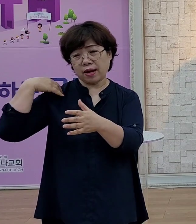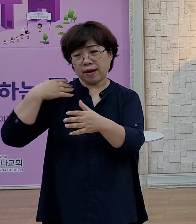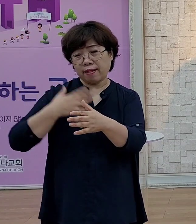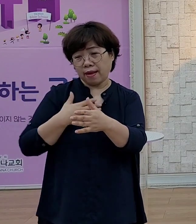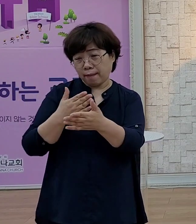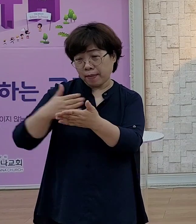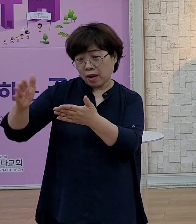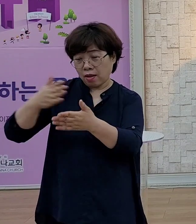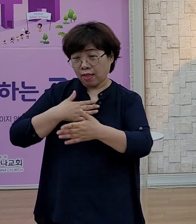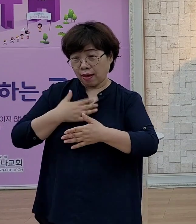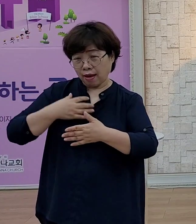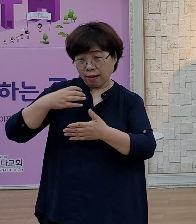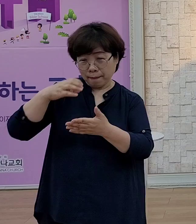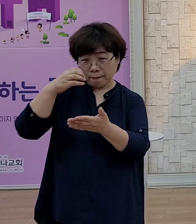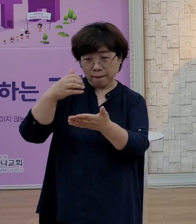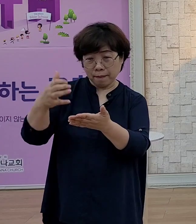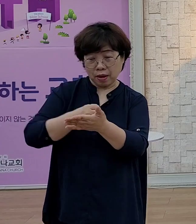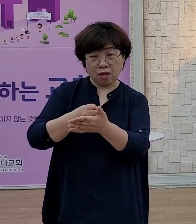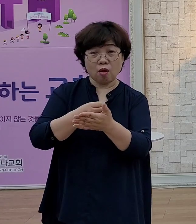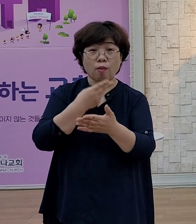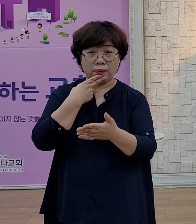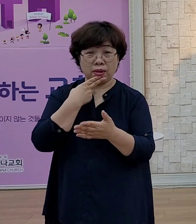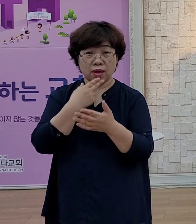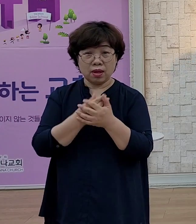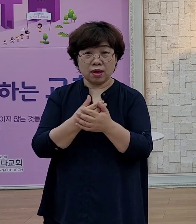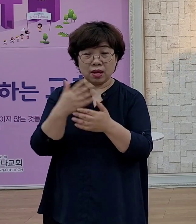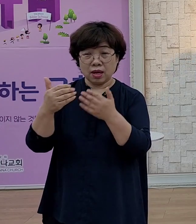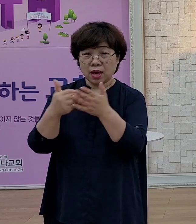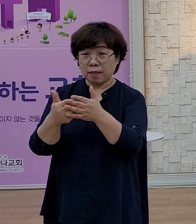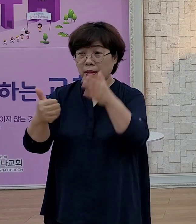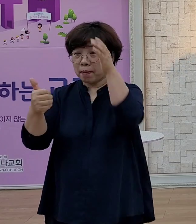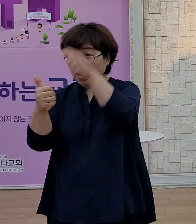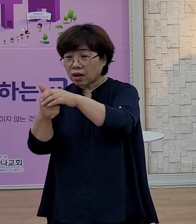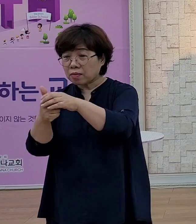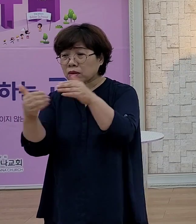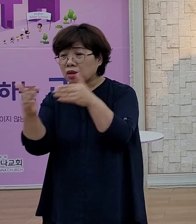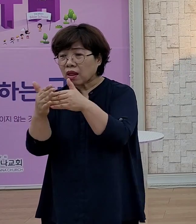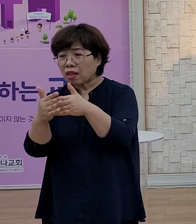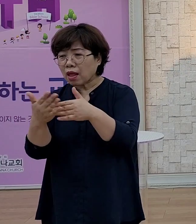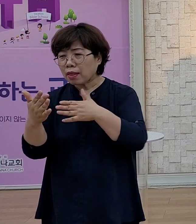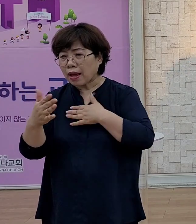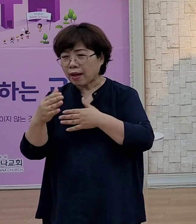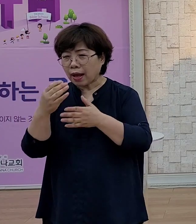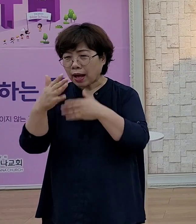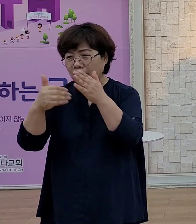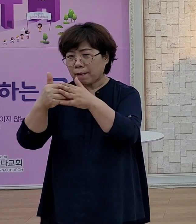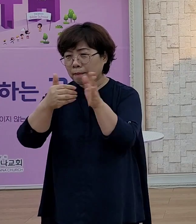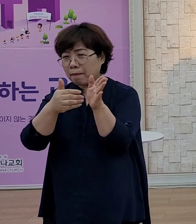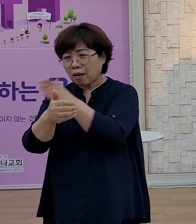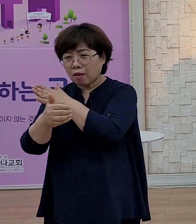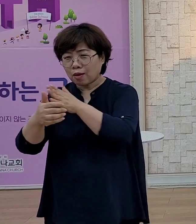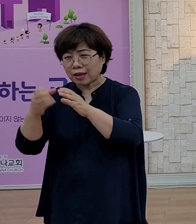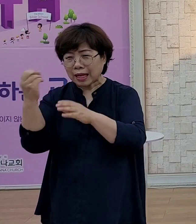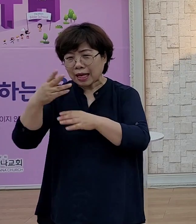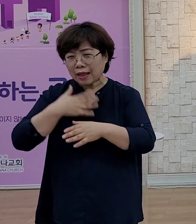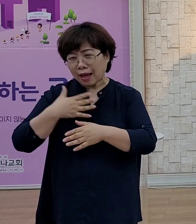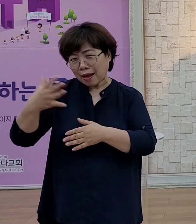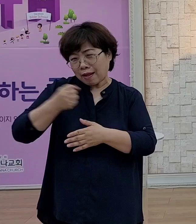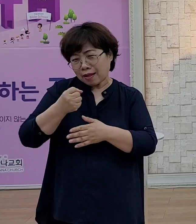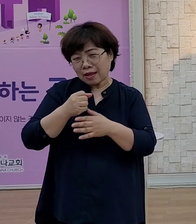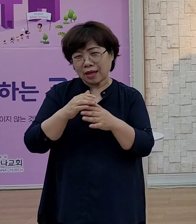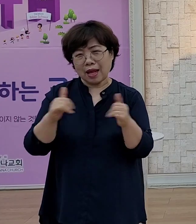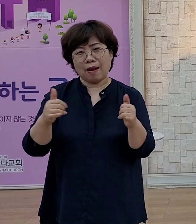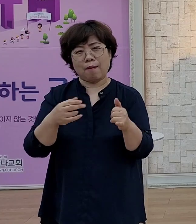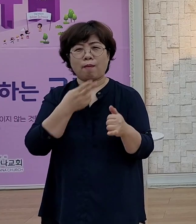않습니다. 이게 그리스도인입니다. 그래서 지난번에 첫 번째로 나누었던 영역이 뭐였습니까? 두 가지 영역이